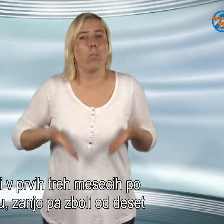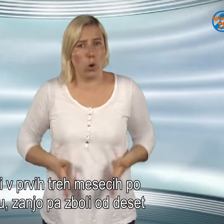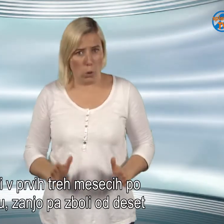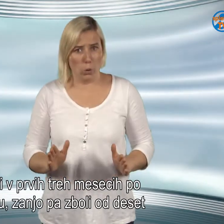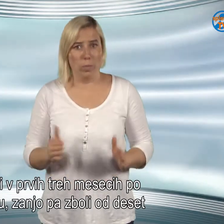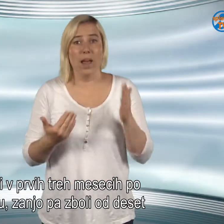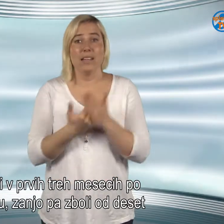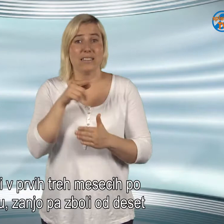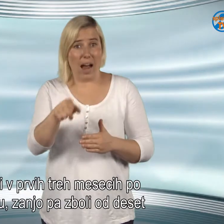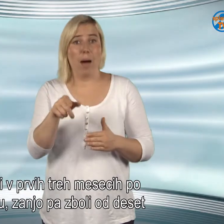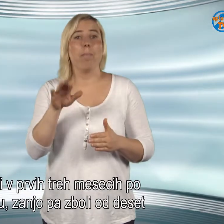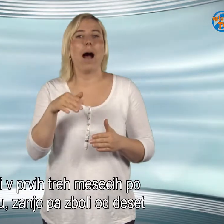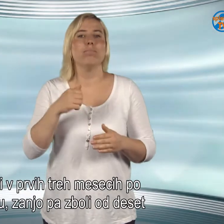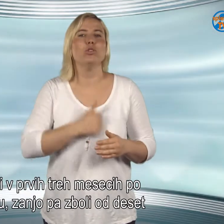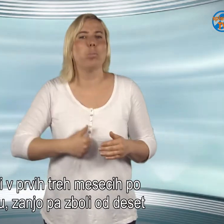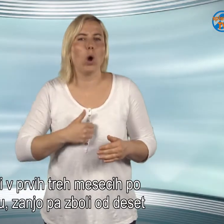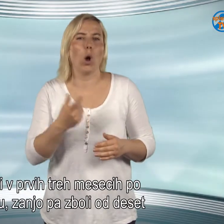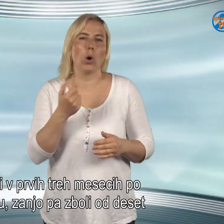do 15% žensk.